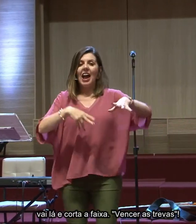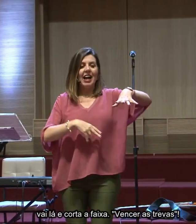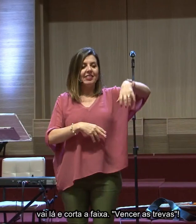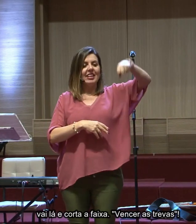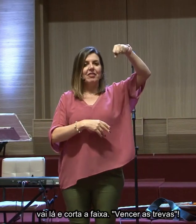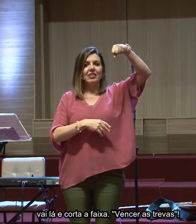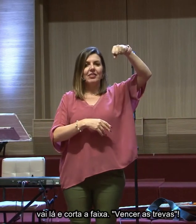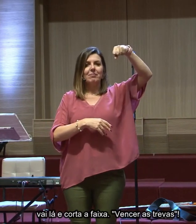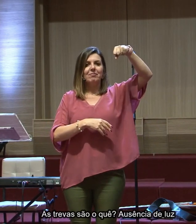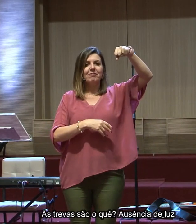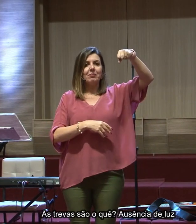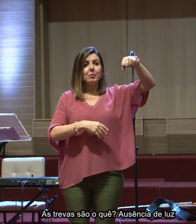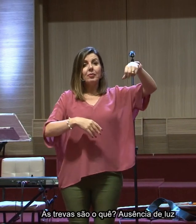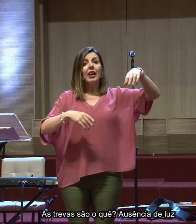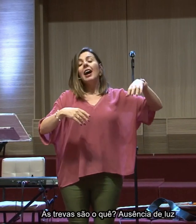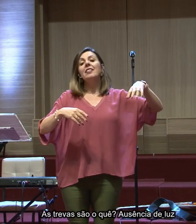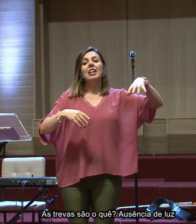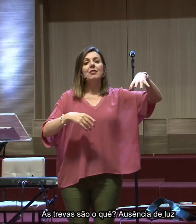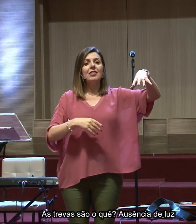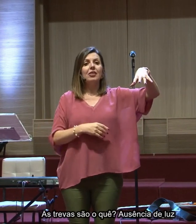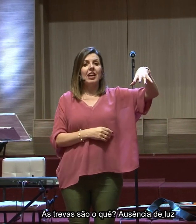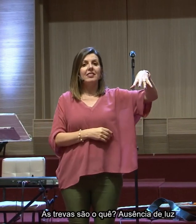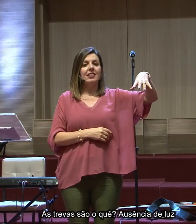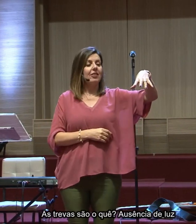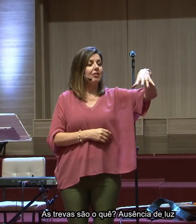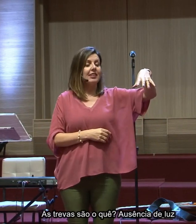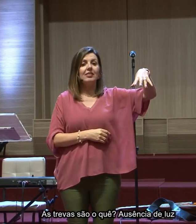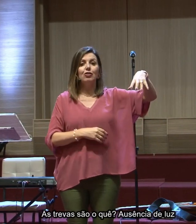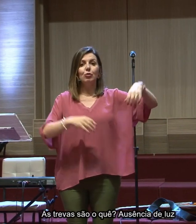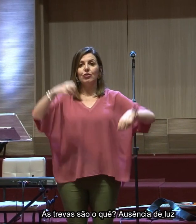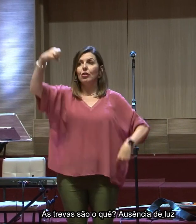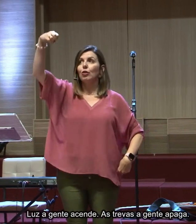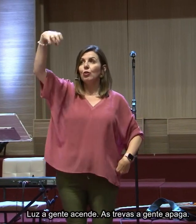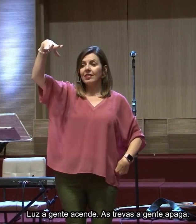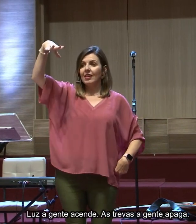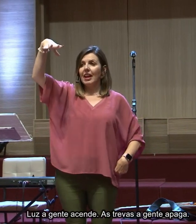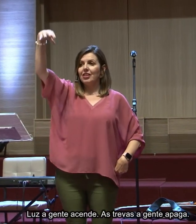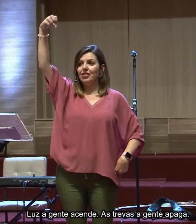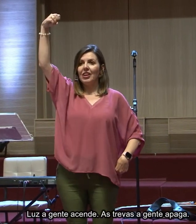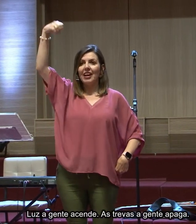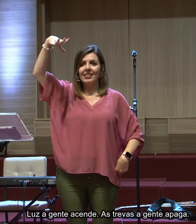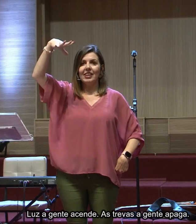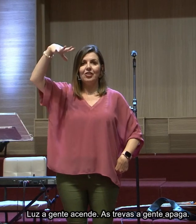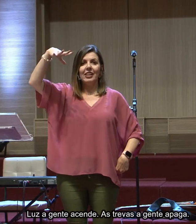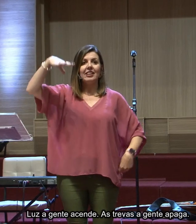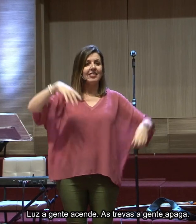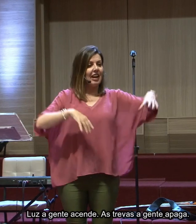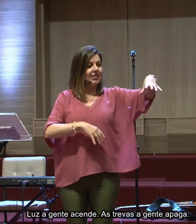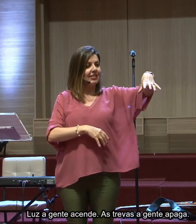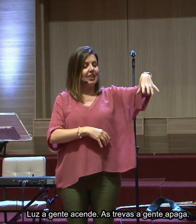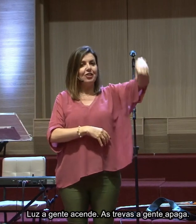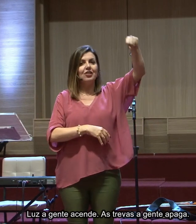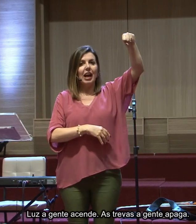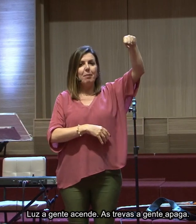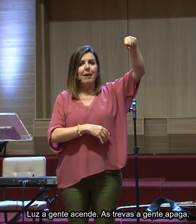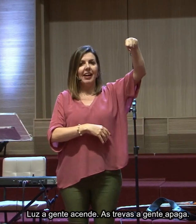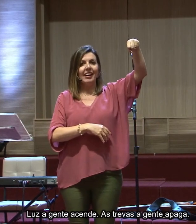As trevas As trevas é o quê? A ausência de luz Luz a gente acende E as trevas a gente apaga